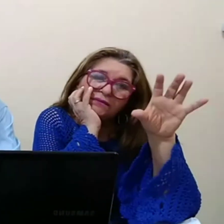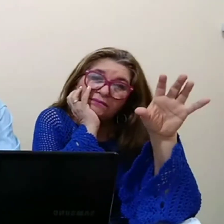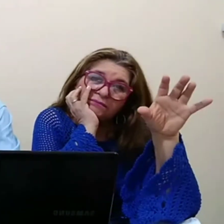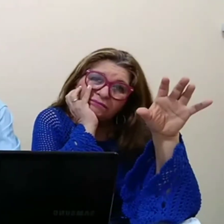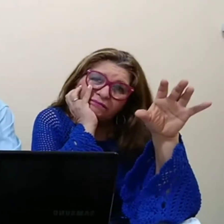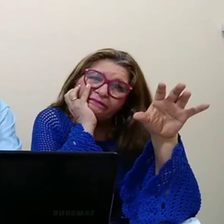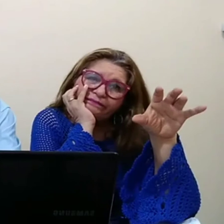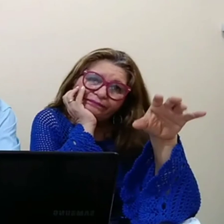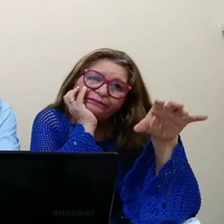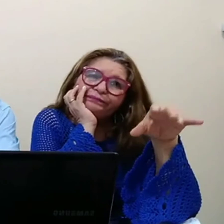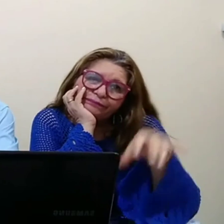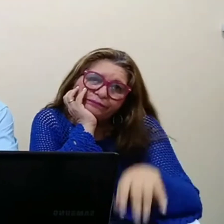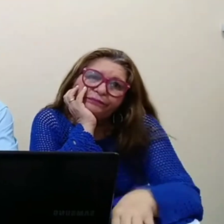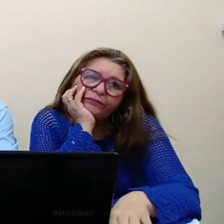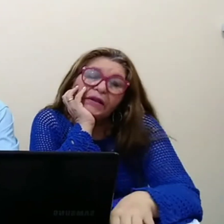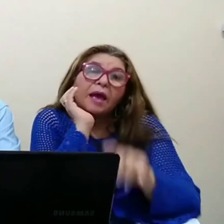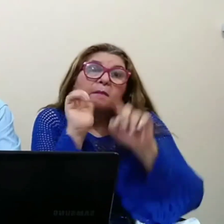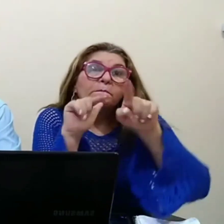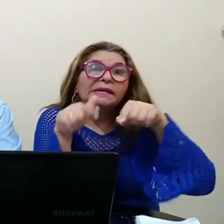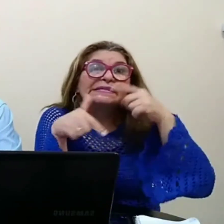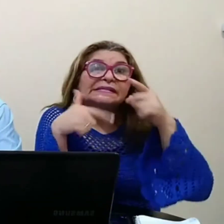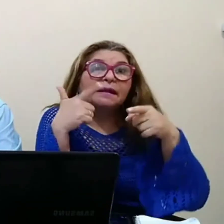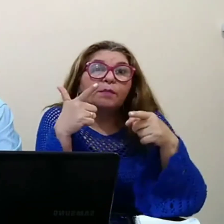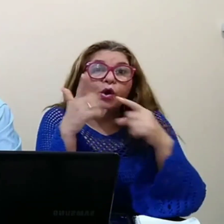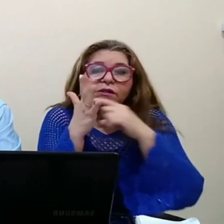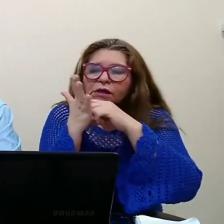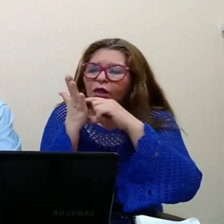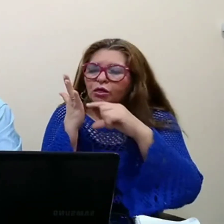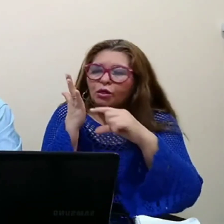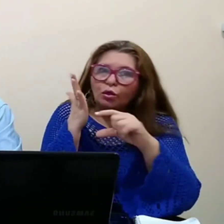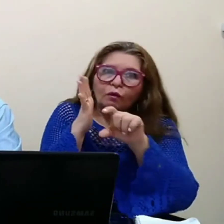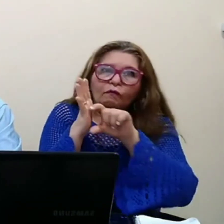sabe de uma coisa? Quando chega no verso